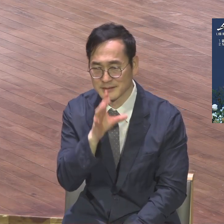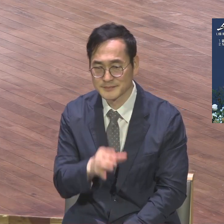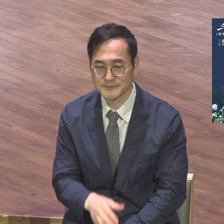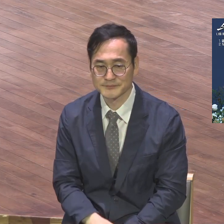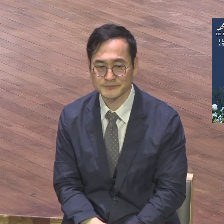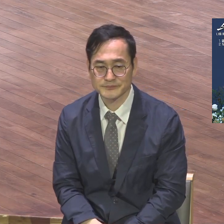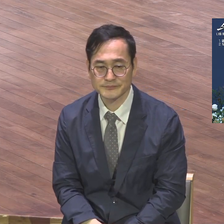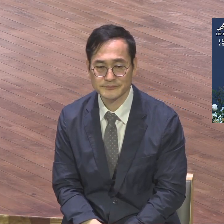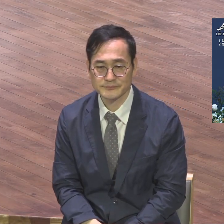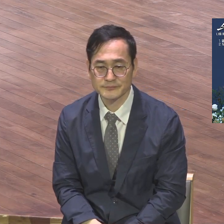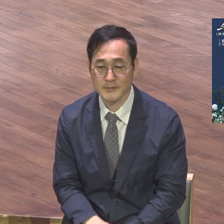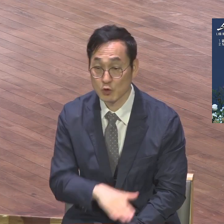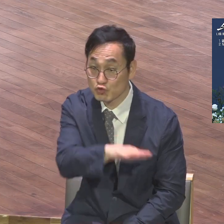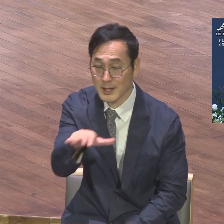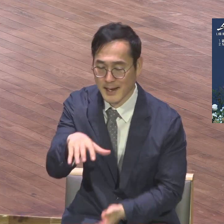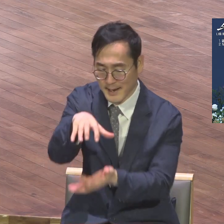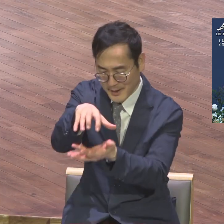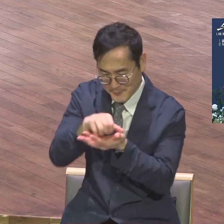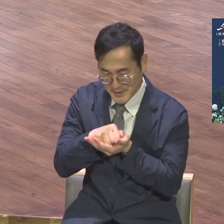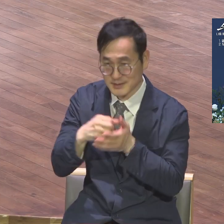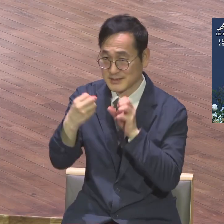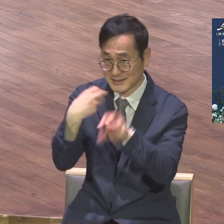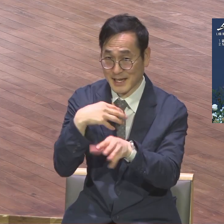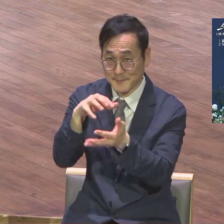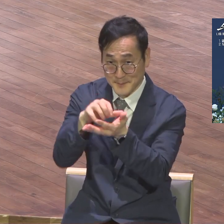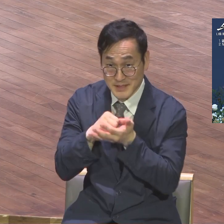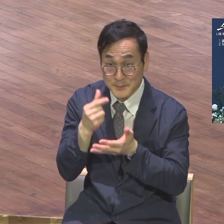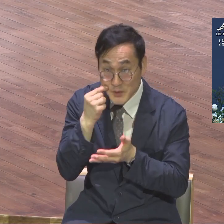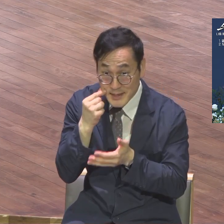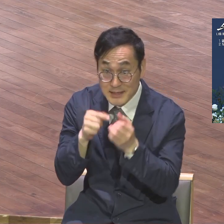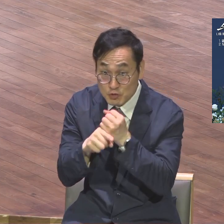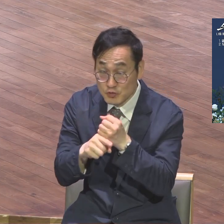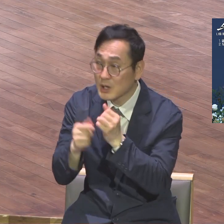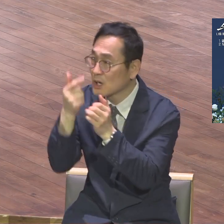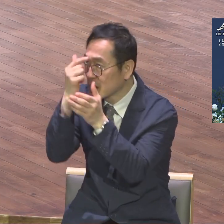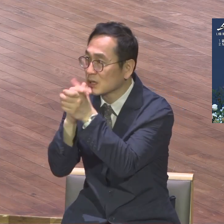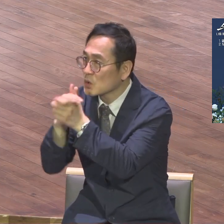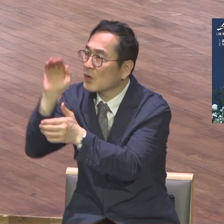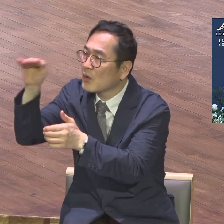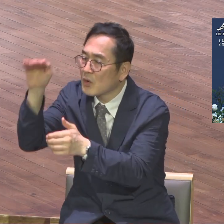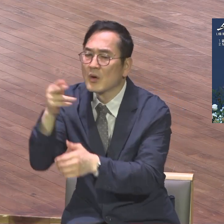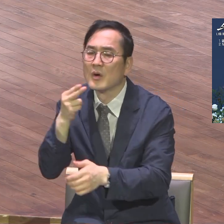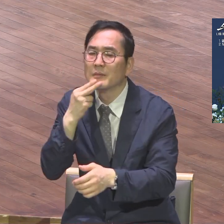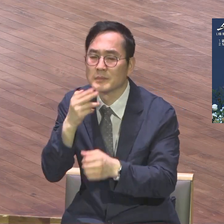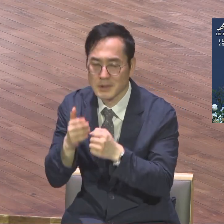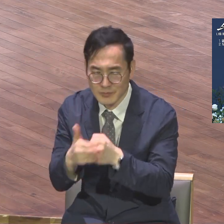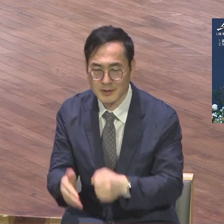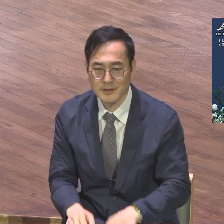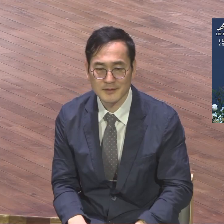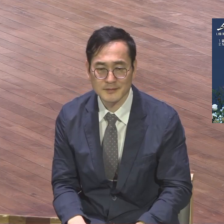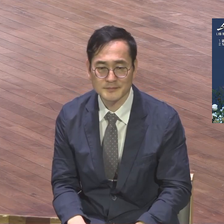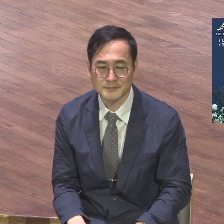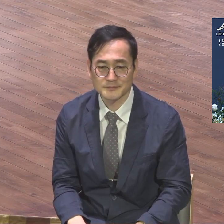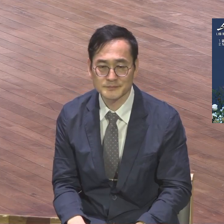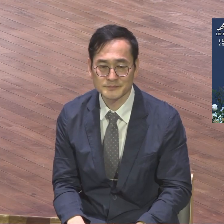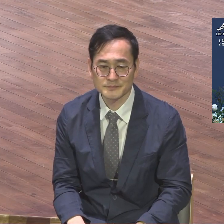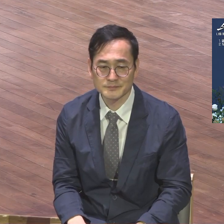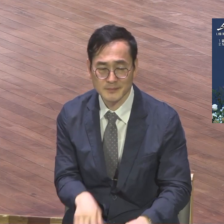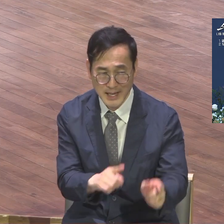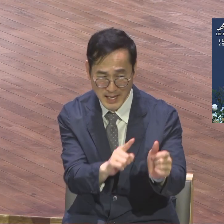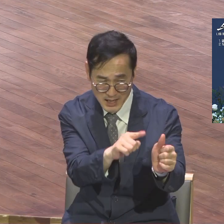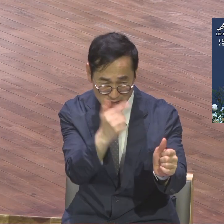우리가 얻지 못하면 구하지 않기 때문이라. 정말 한 영혼의 구원을 위해서 기도하는 믿음이 있을 때